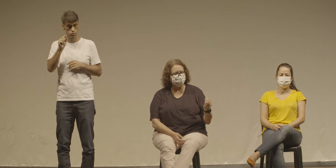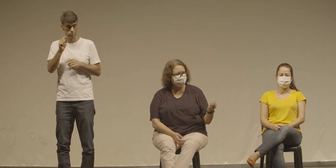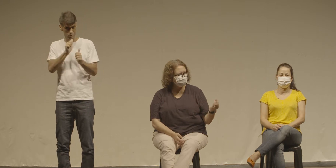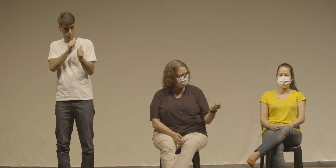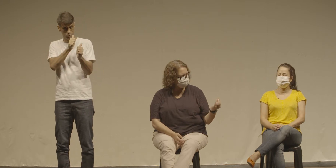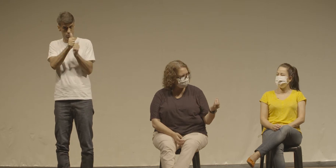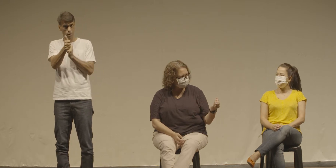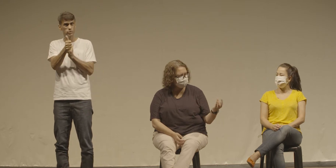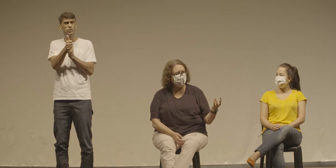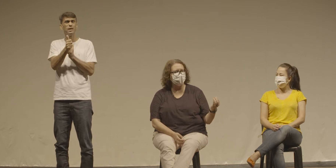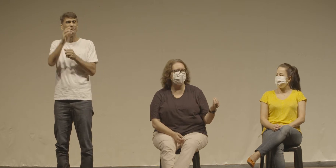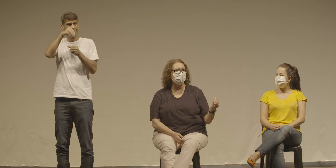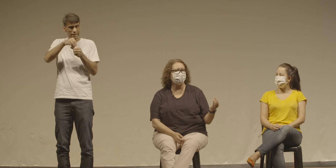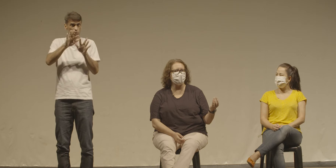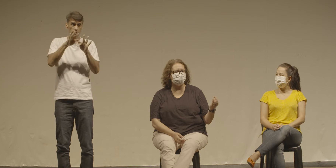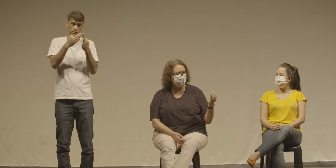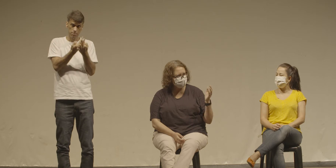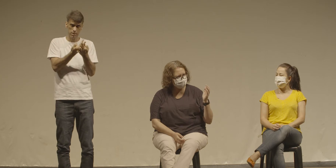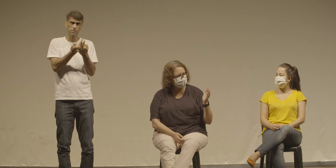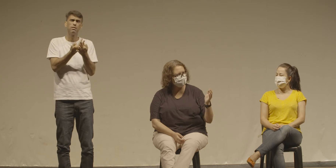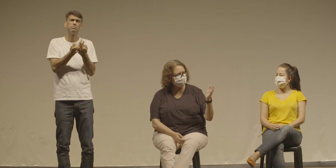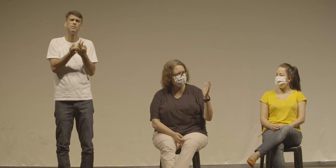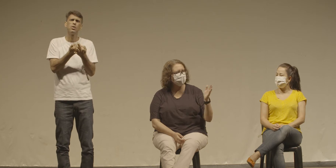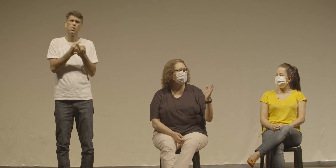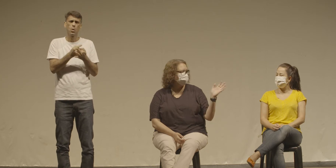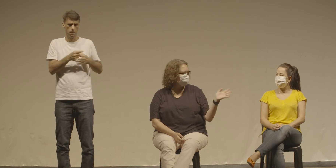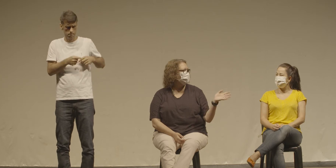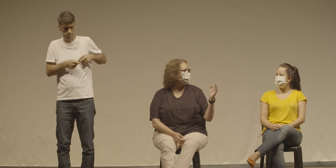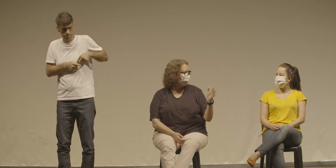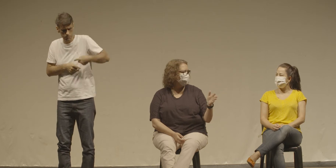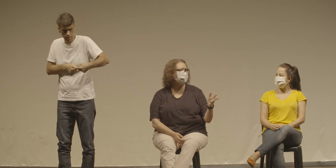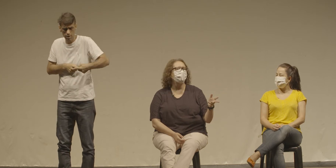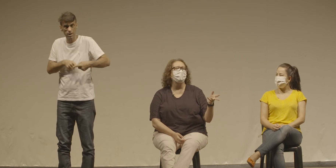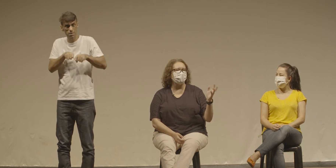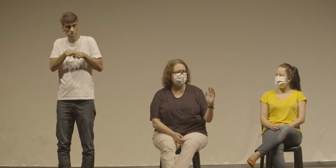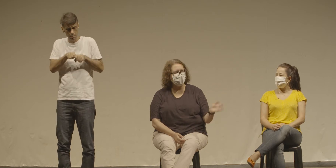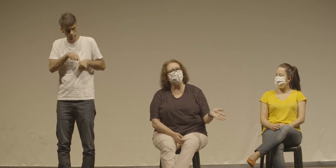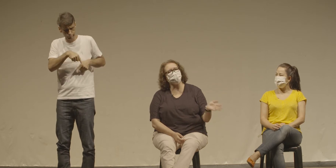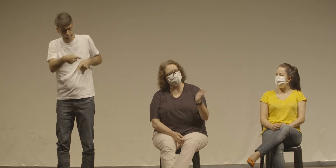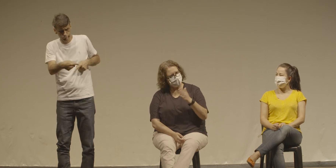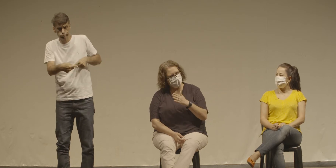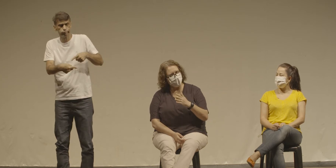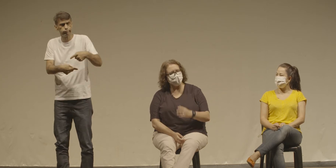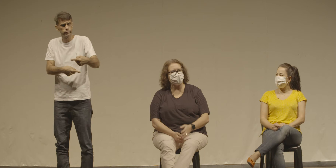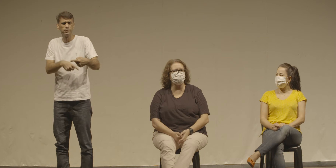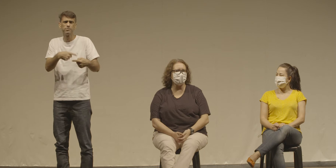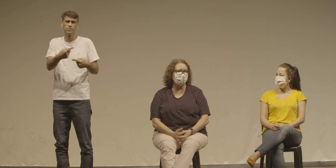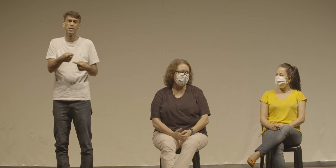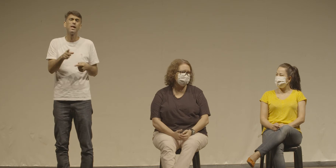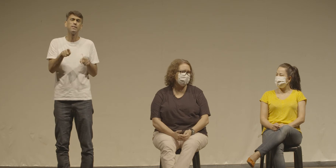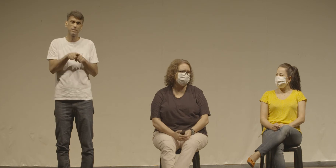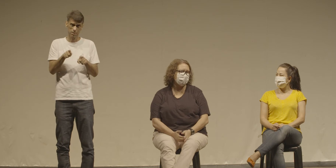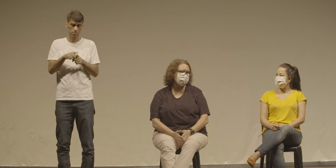né, na família mesmo ali, vai passando de irmã para irmã e elas com a